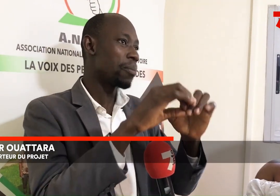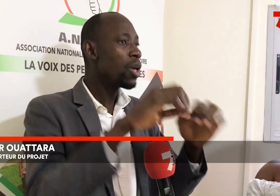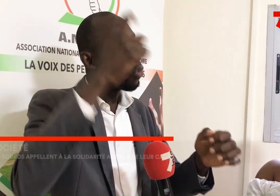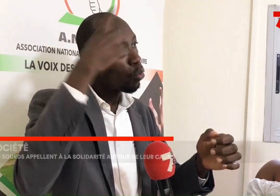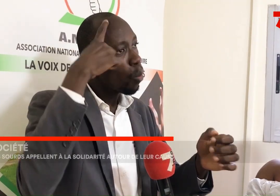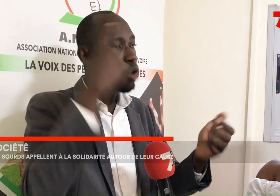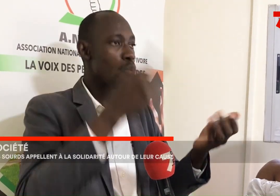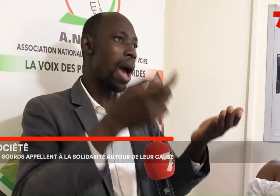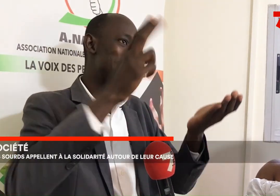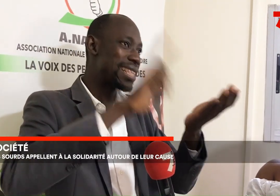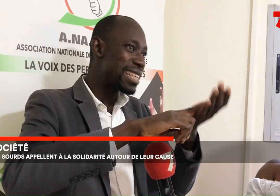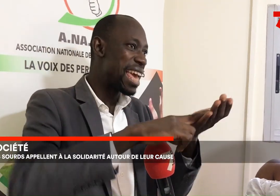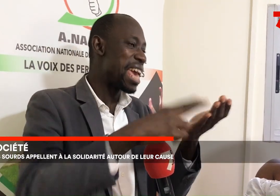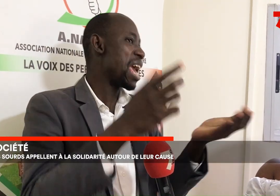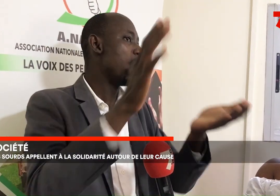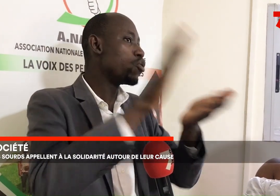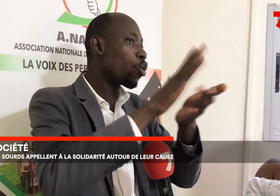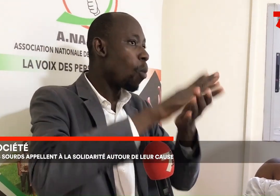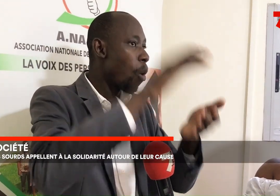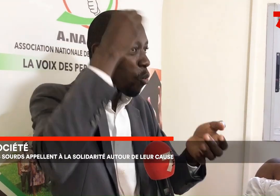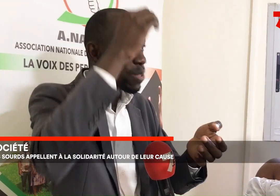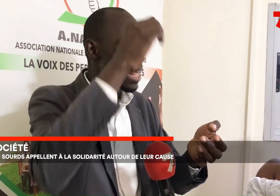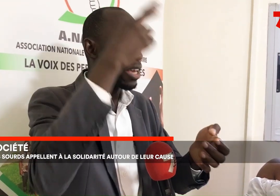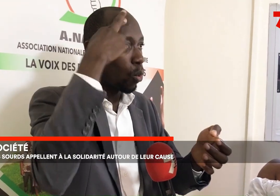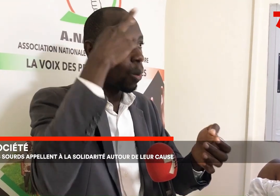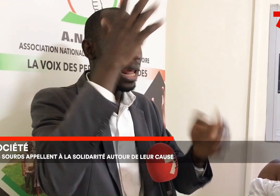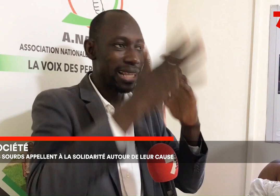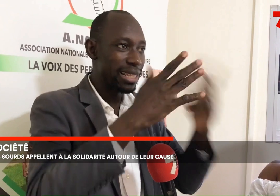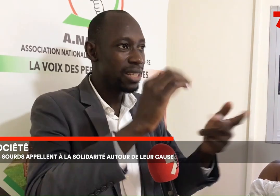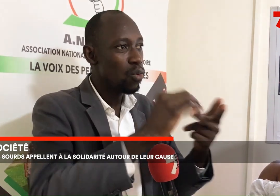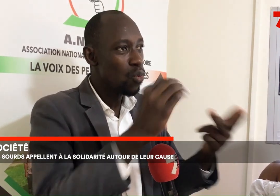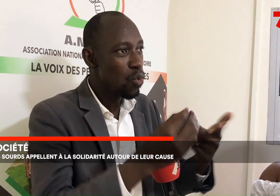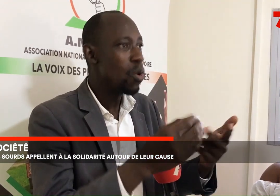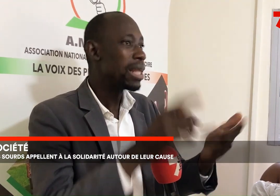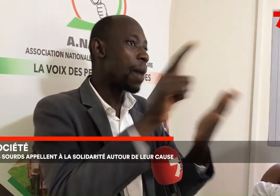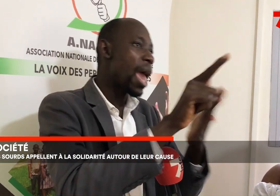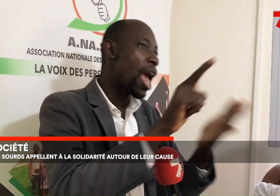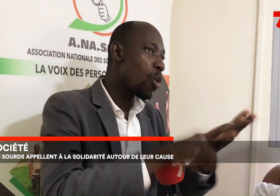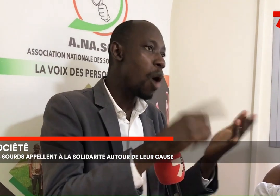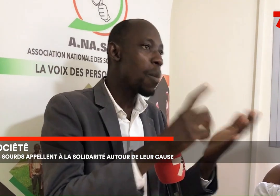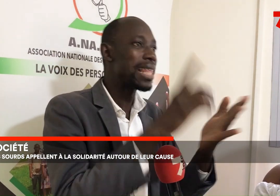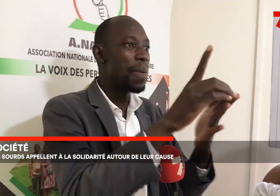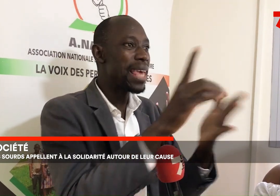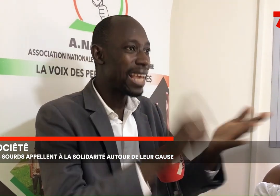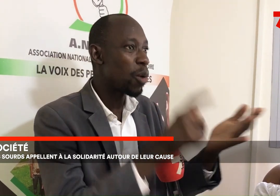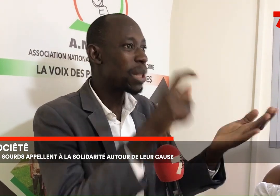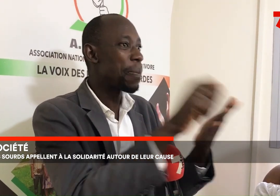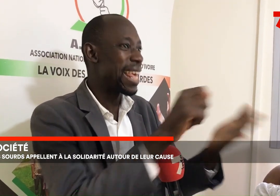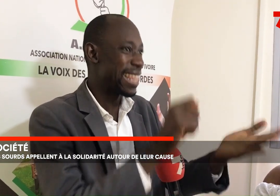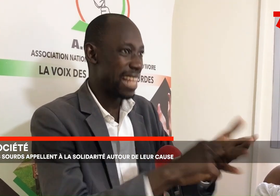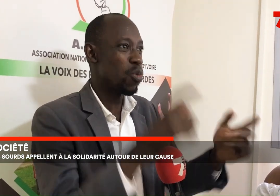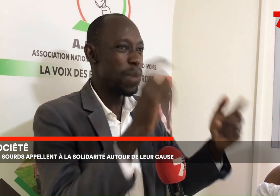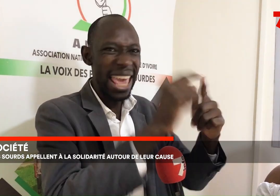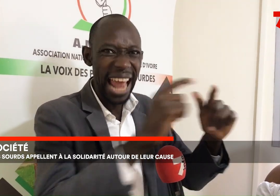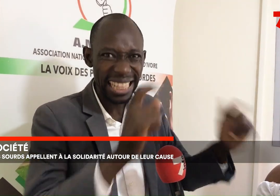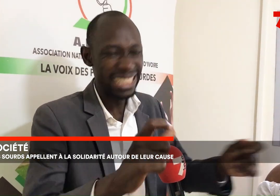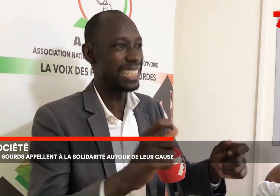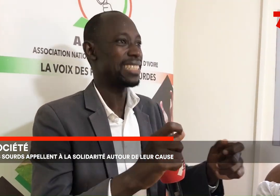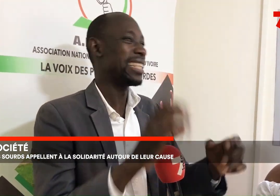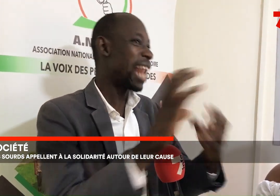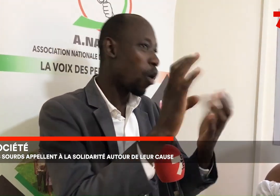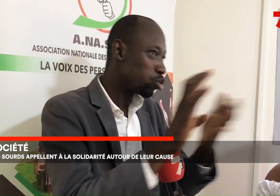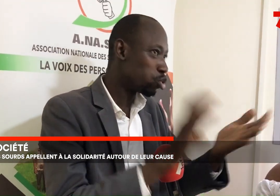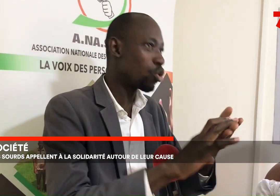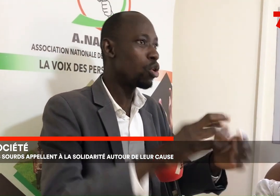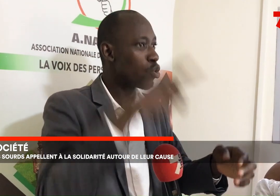'important. Le gouvernement doit signer un document officiel qui recommande la langue des signes. Ou ça peut être un loi, ou ça peut être un décret, ou ça peut être un texte, ou bien un article